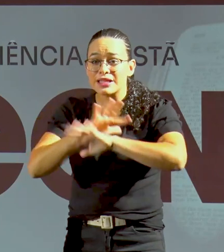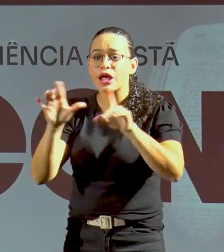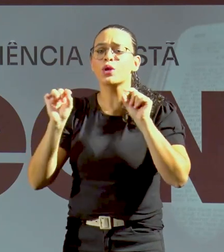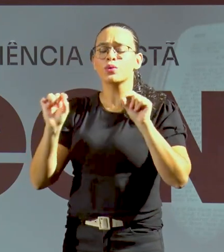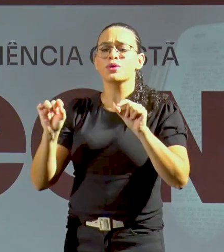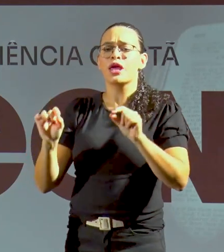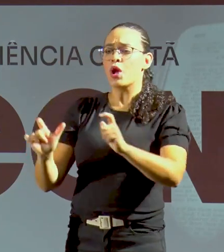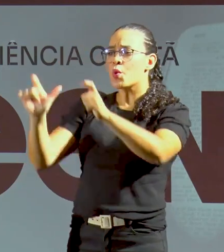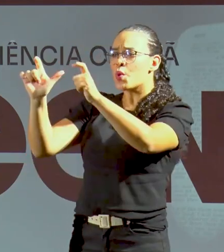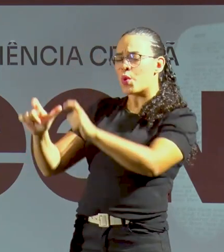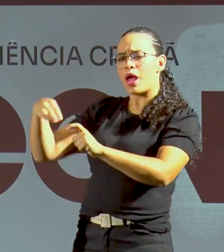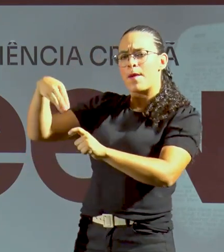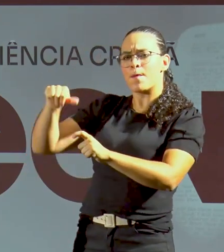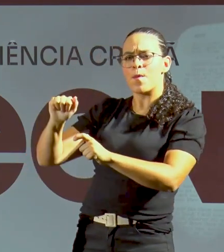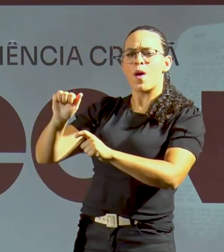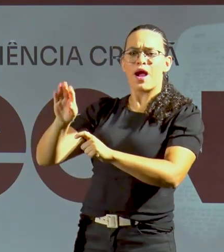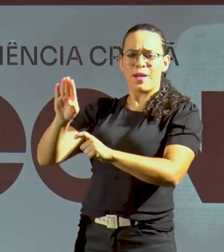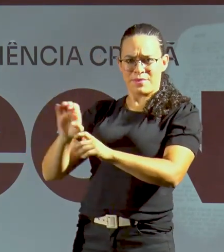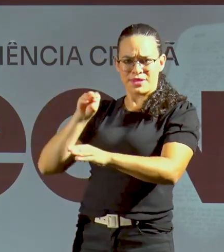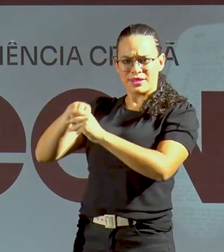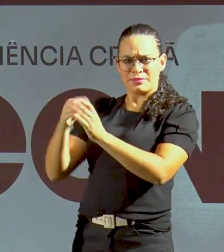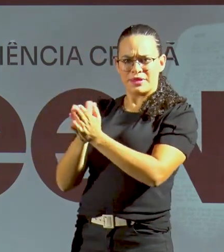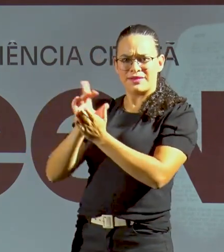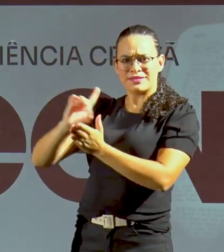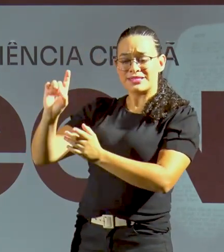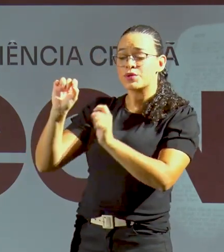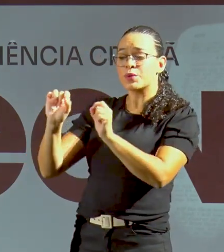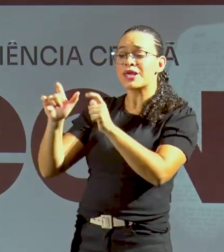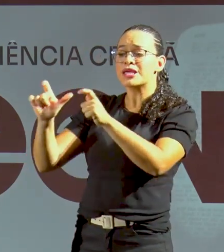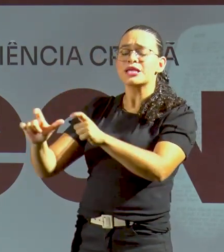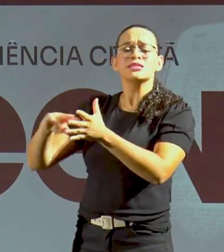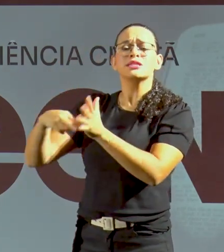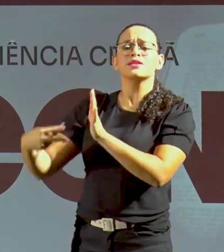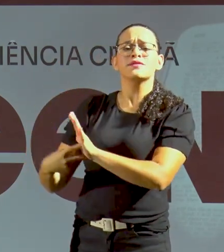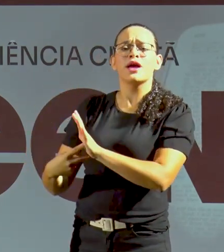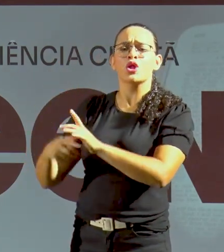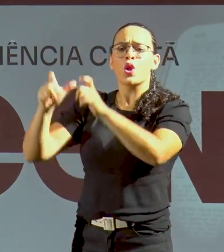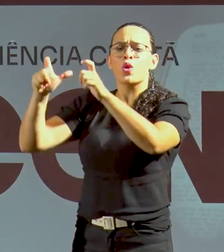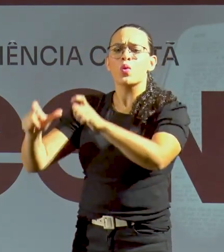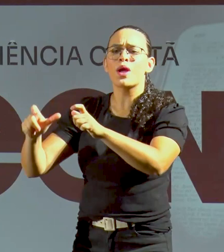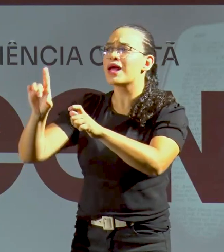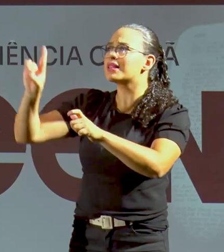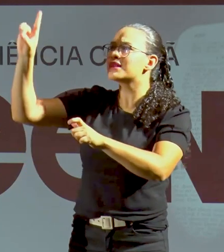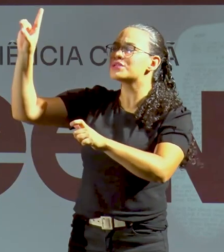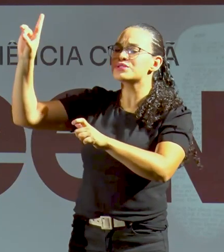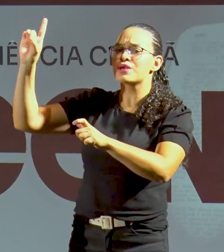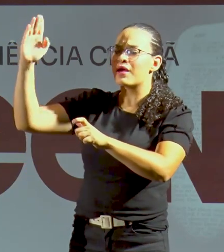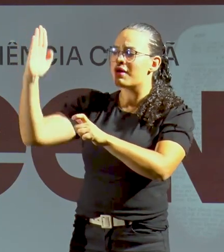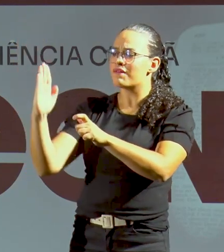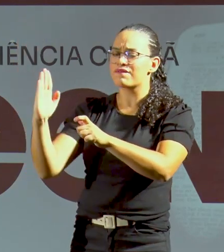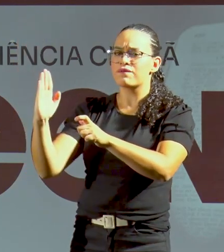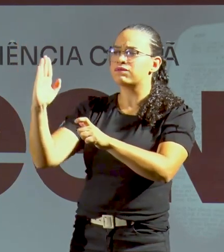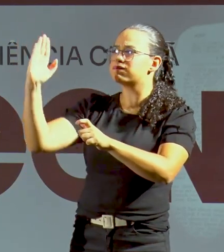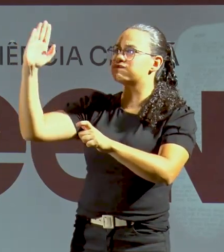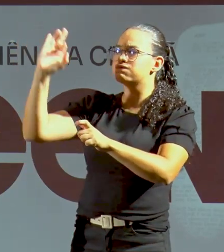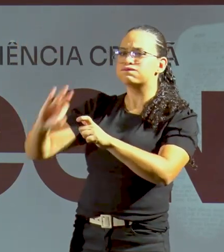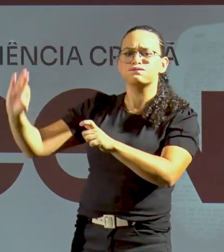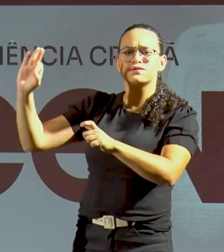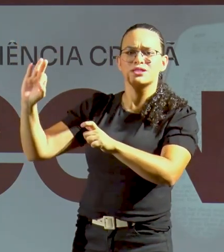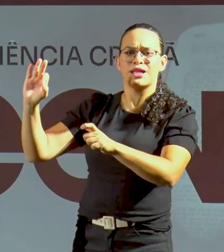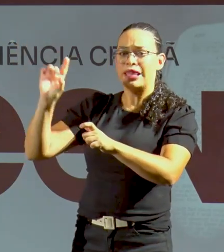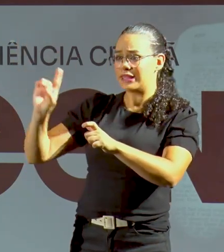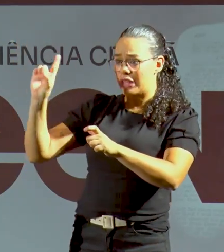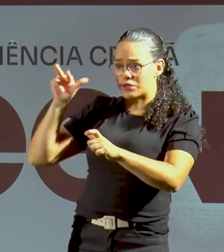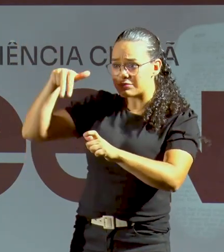Moabe representa o lugar aonde Deus não está Moabe é o lugar aonde